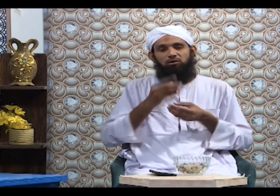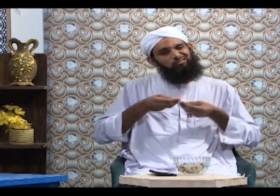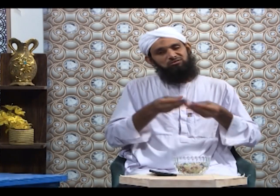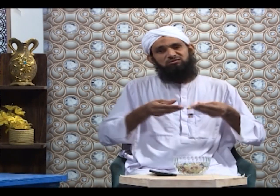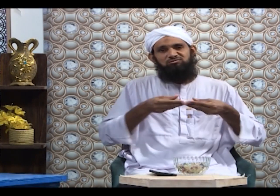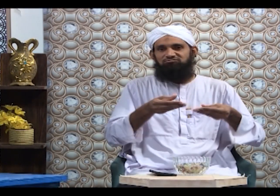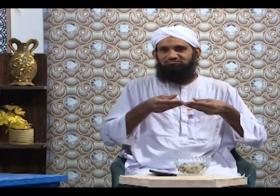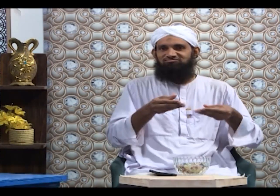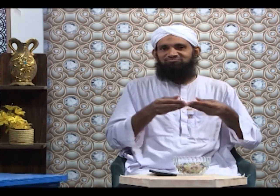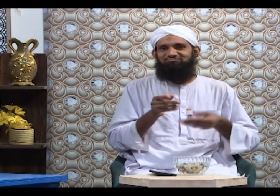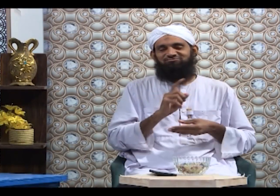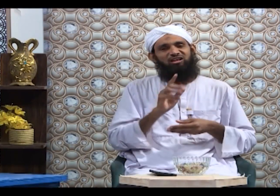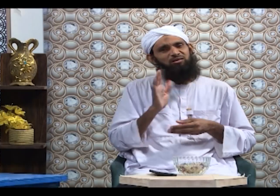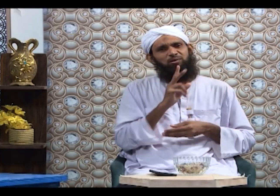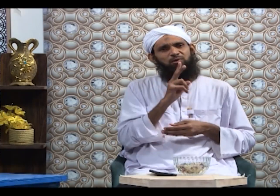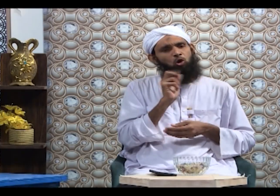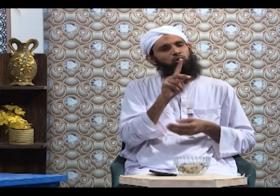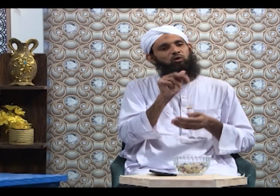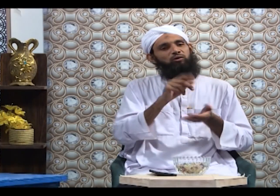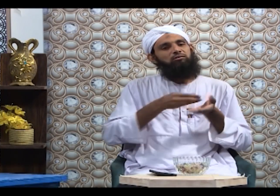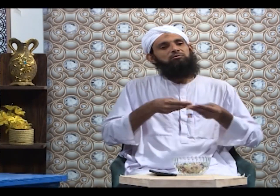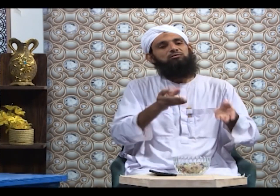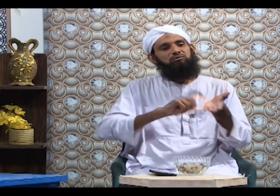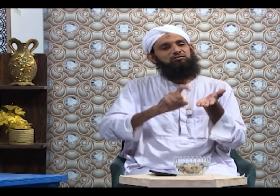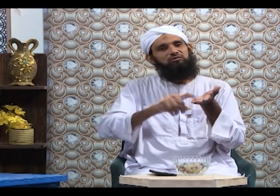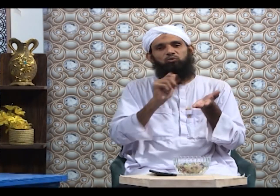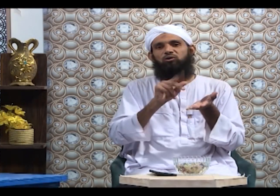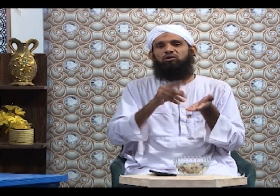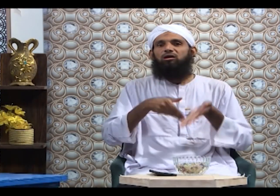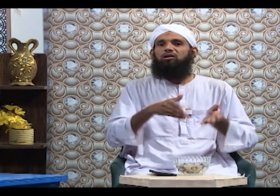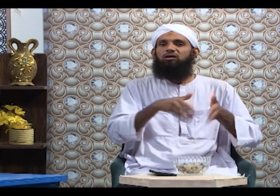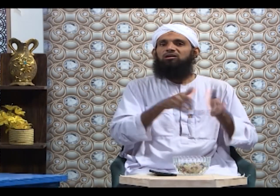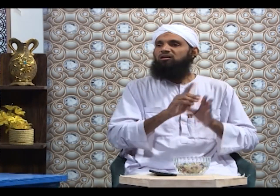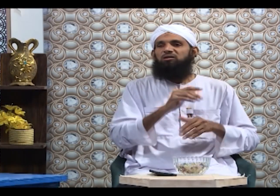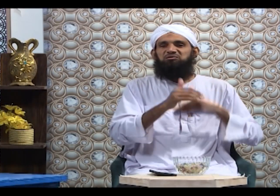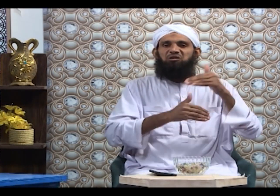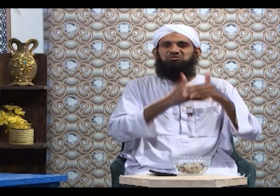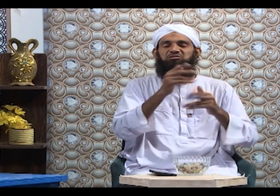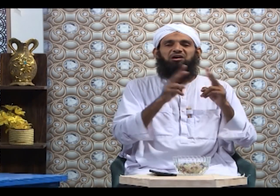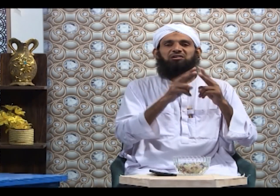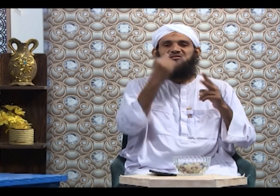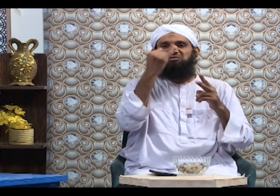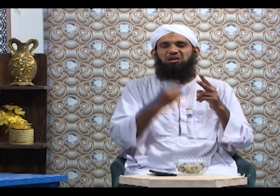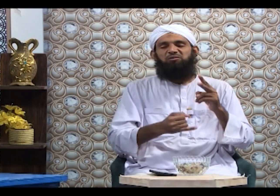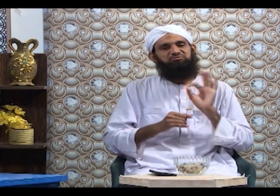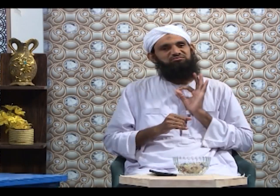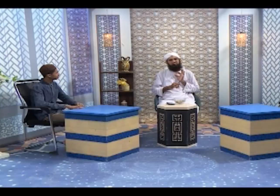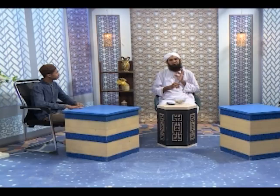کی ہر بات اور مطالبات کو پورا کرنے سے گریز کیجیے، ورنہ یہ لاڈ پیار ان کے بگاڑ کا سبب بن سکتا ہے۔ نمبر